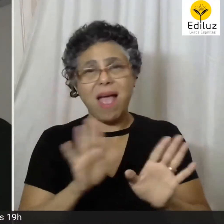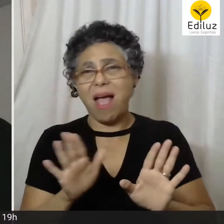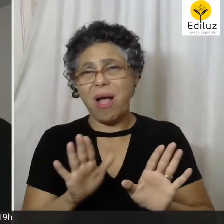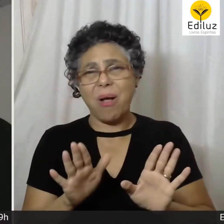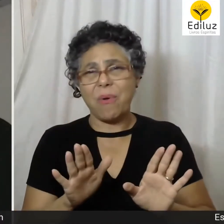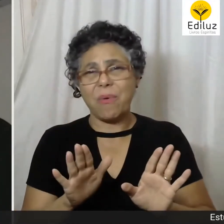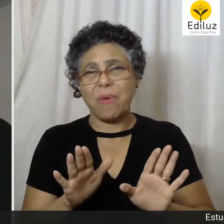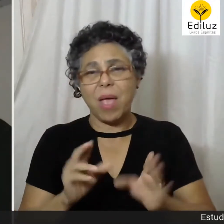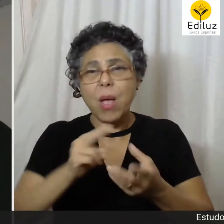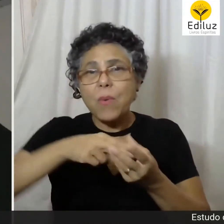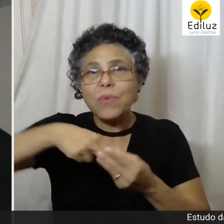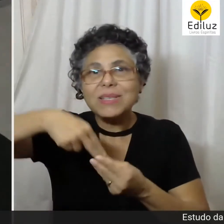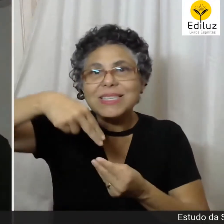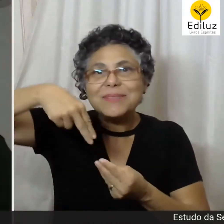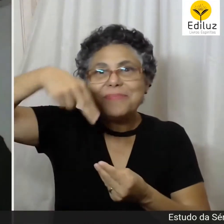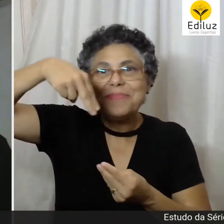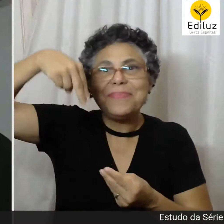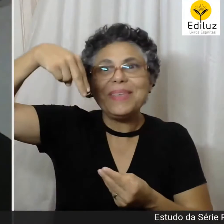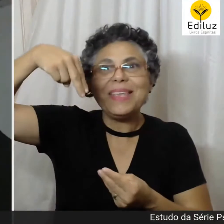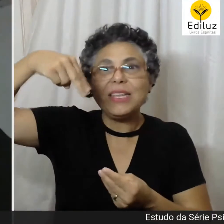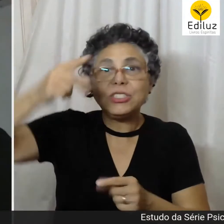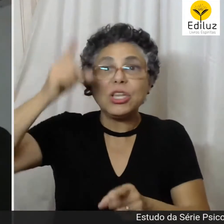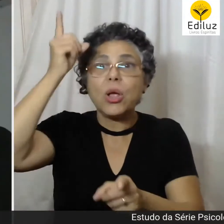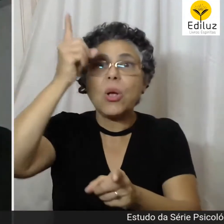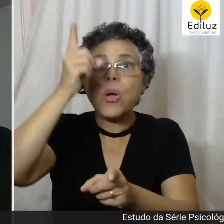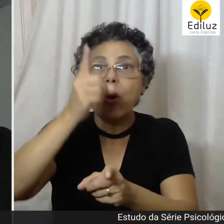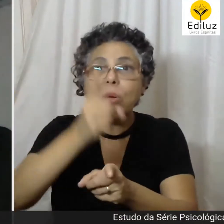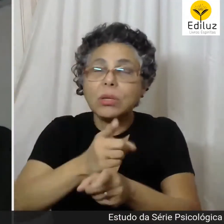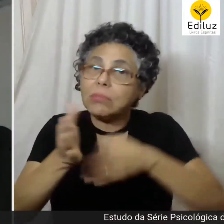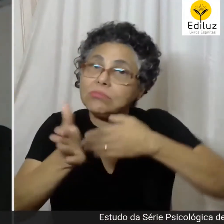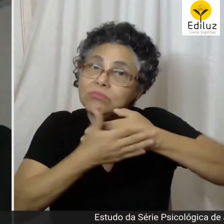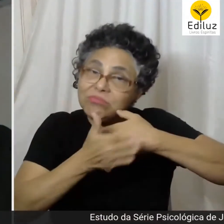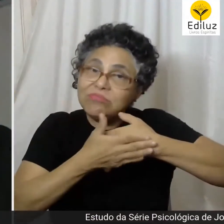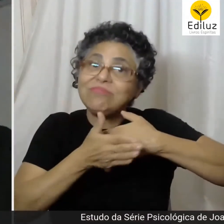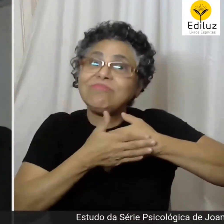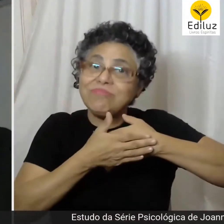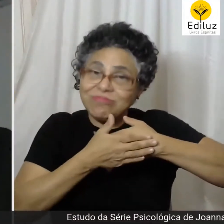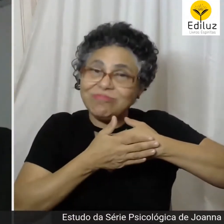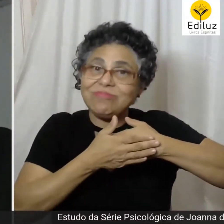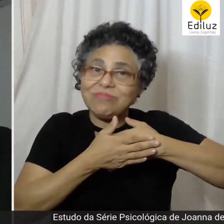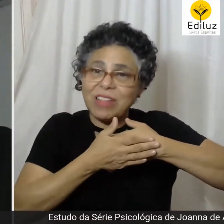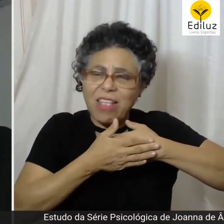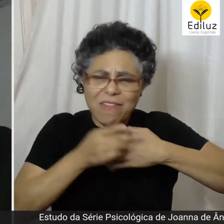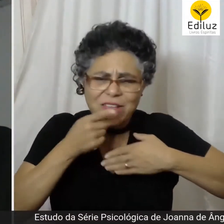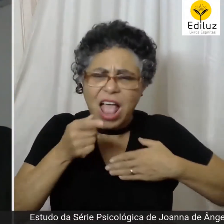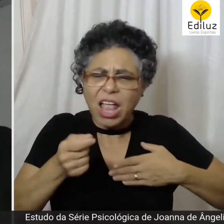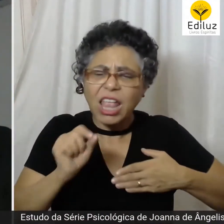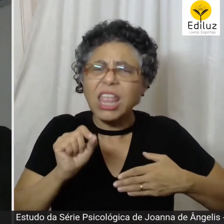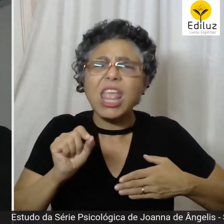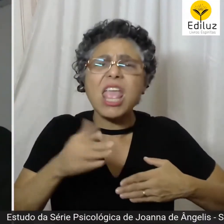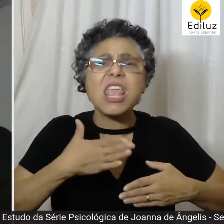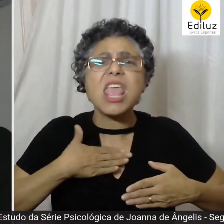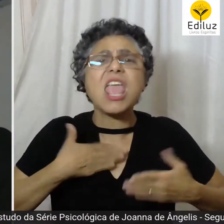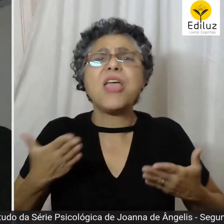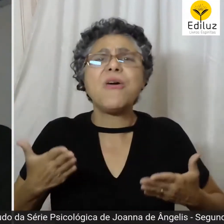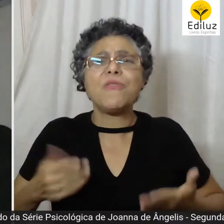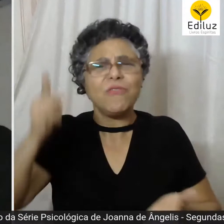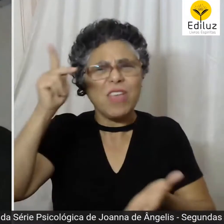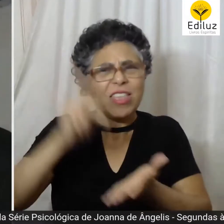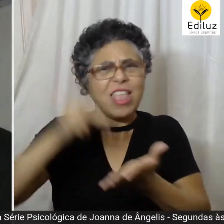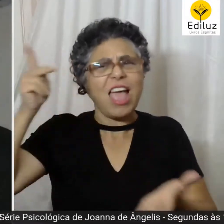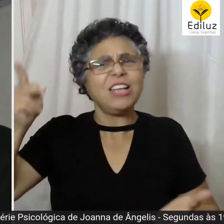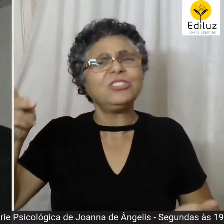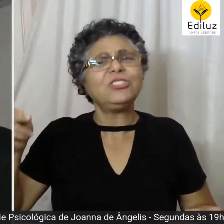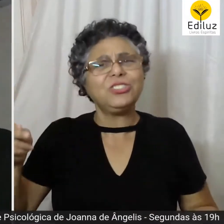do espírito, de encontrar-se a si mesmo, afirmar-se quem verdadeiramente é